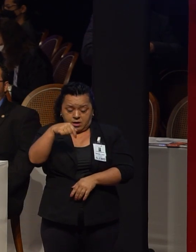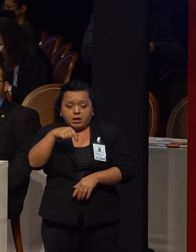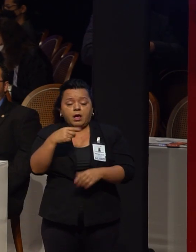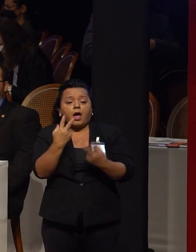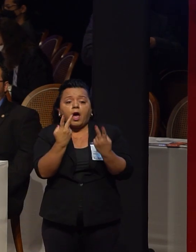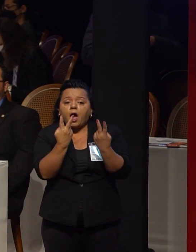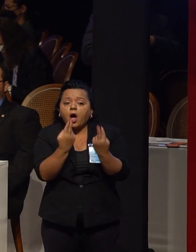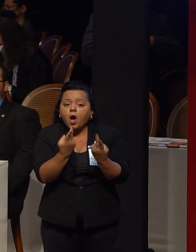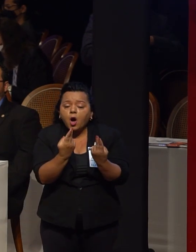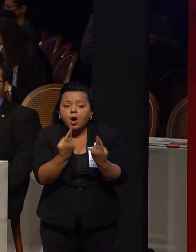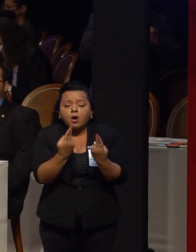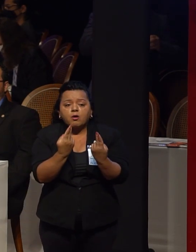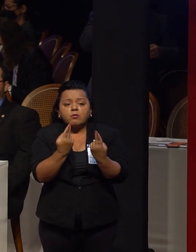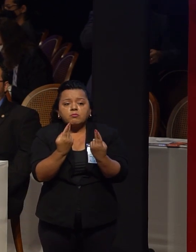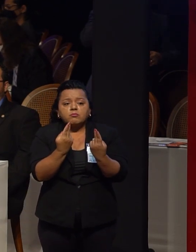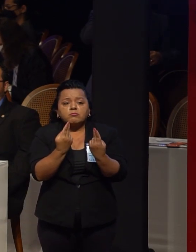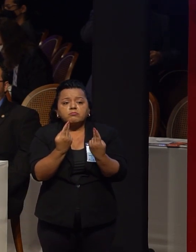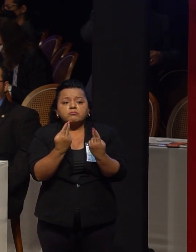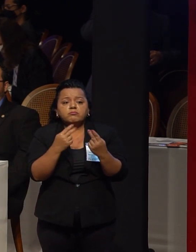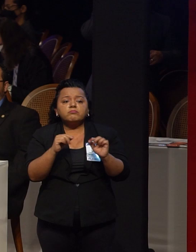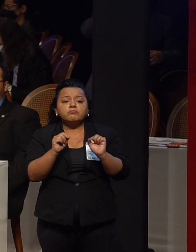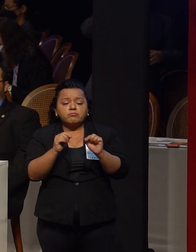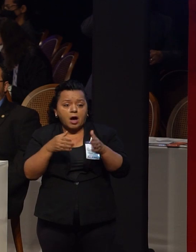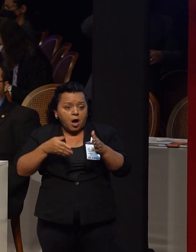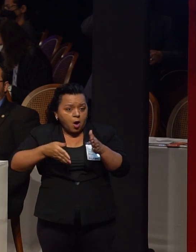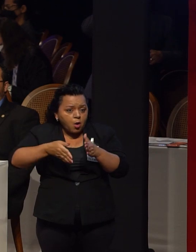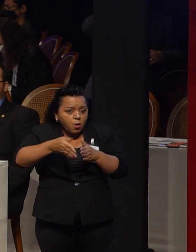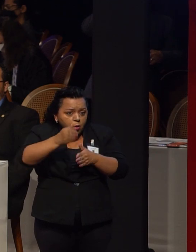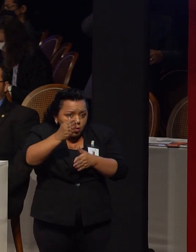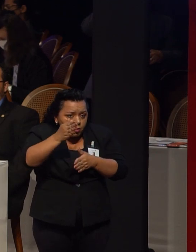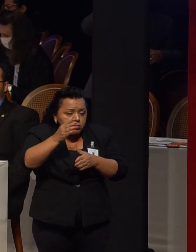fosse o mundo, não foi isso que eu disse?